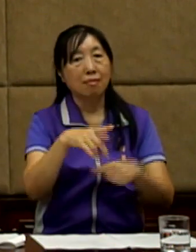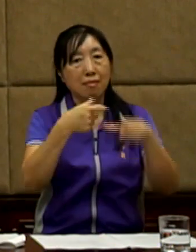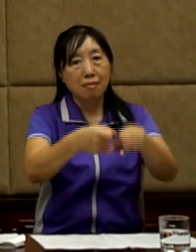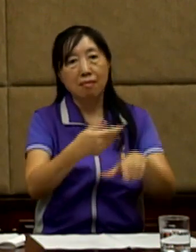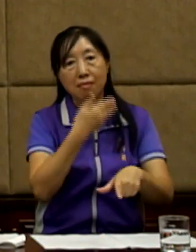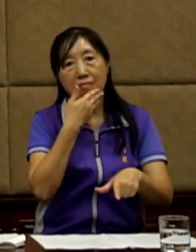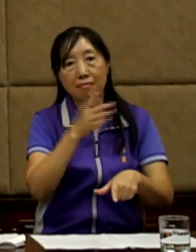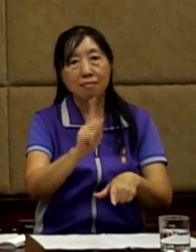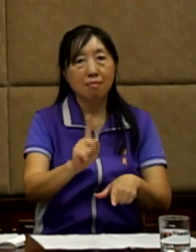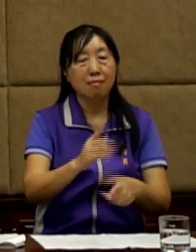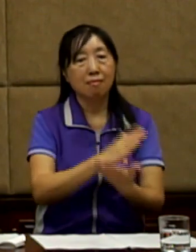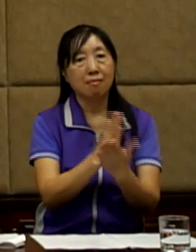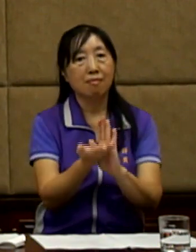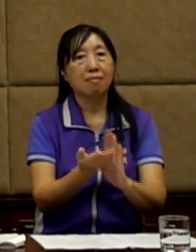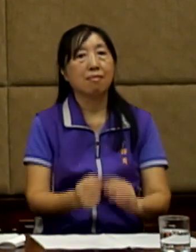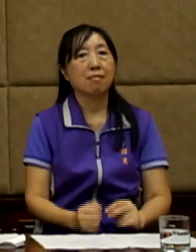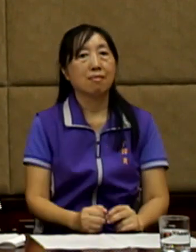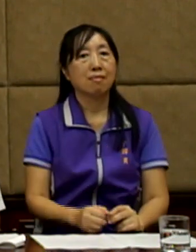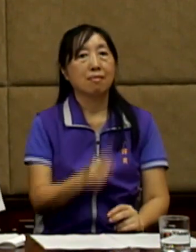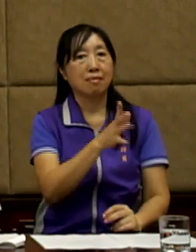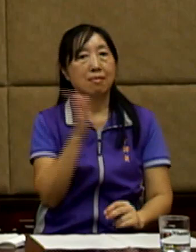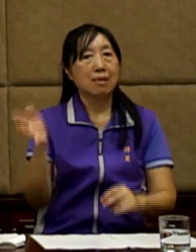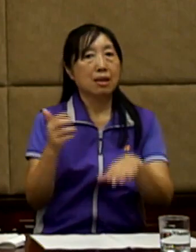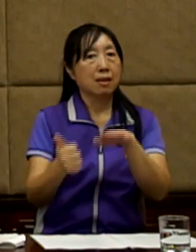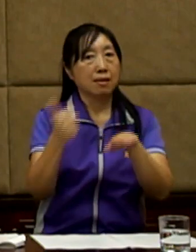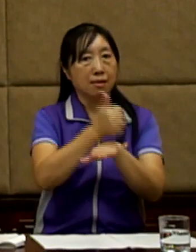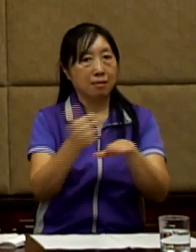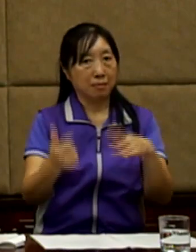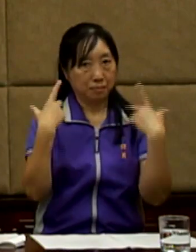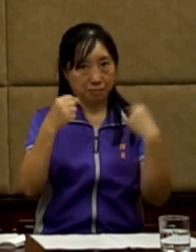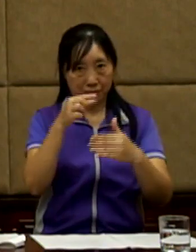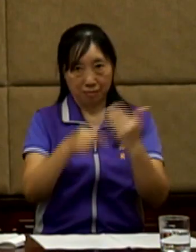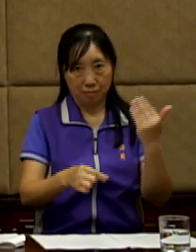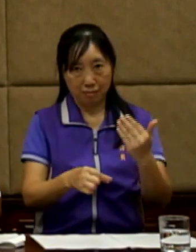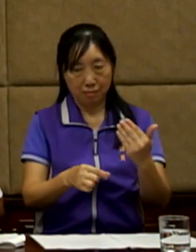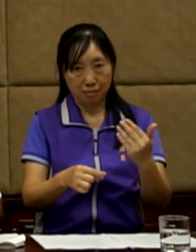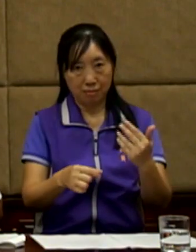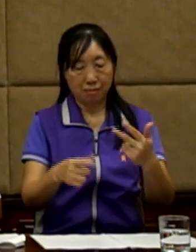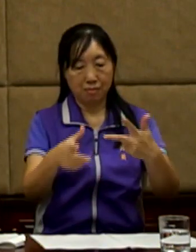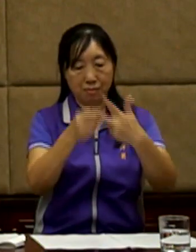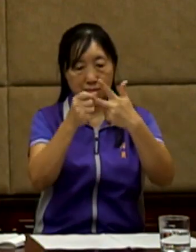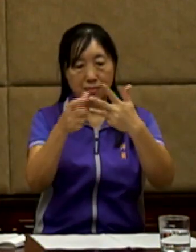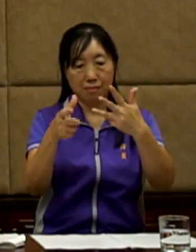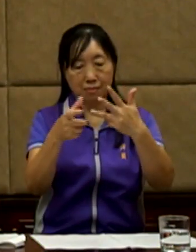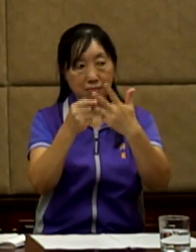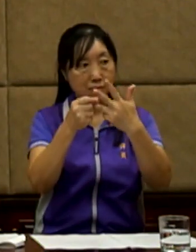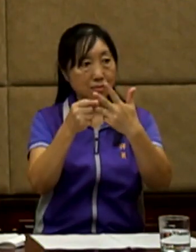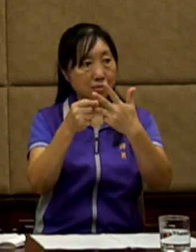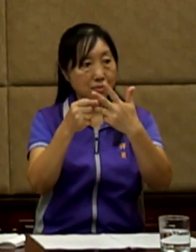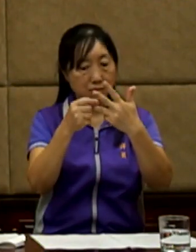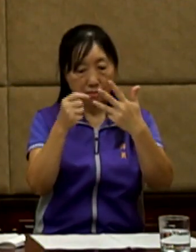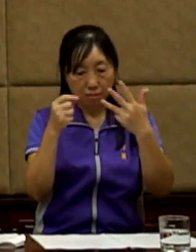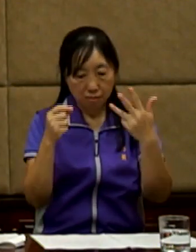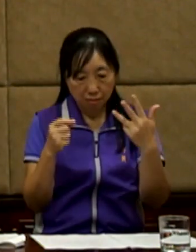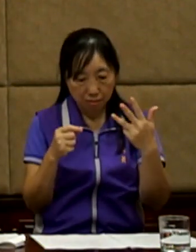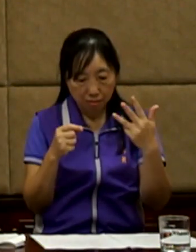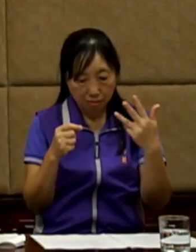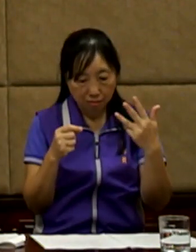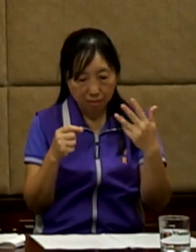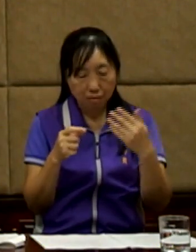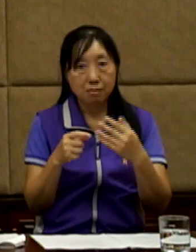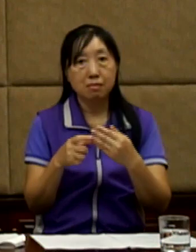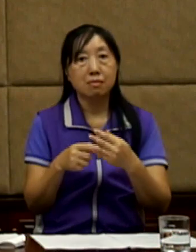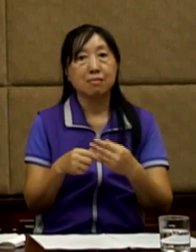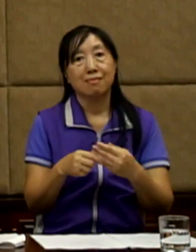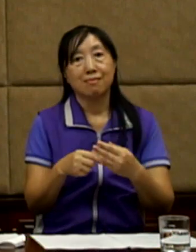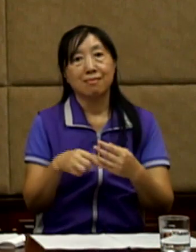查。 副座请一下那个上下架的参考原则啊。 对， 里面第七点、第八点、第九点的部分，就是有些像比